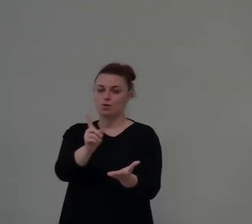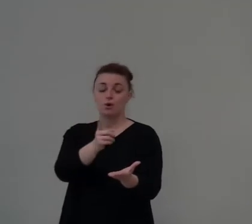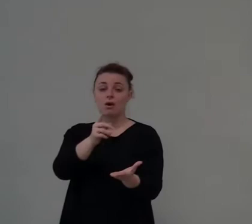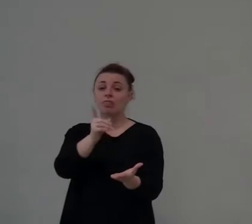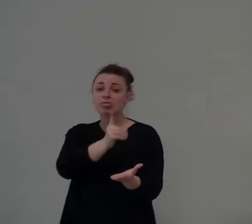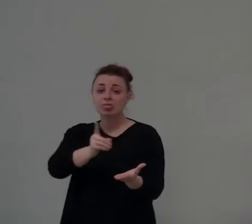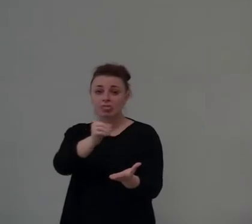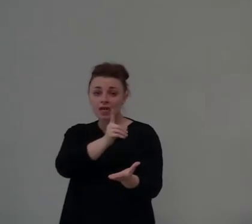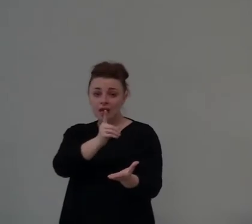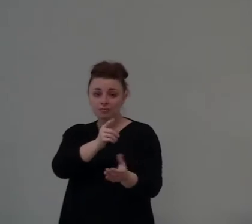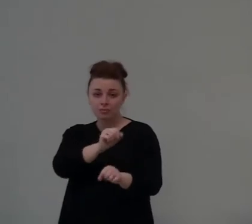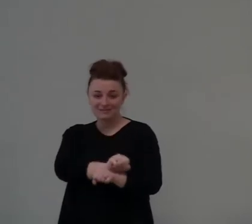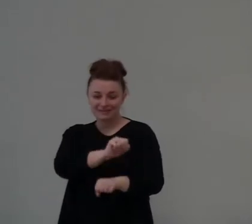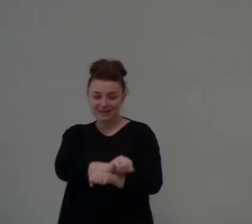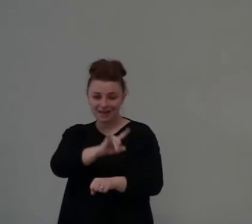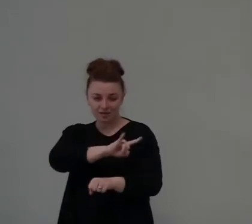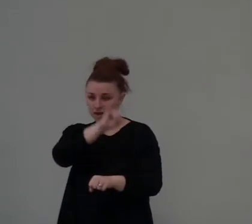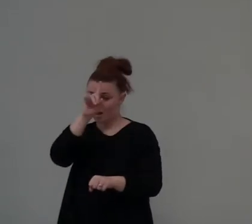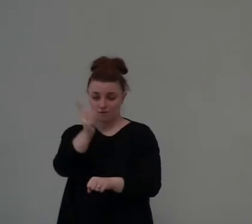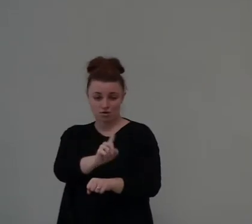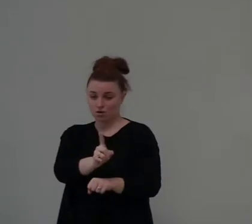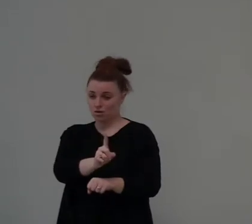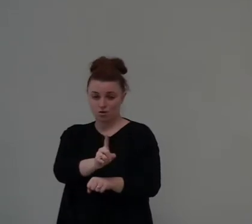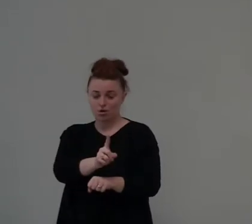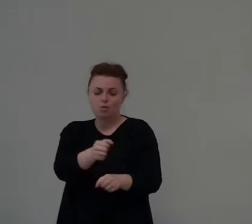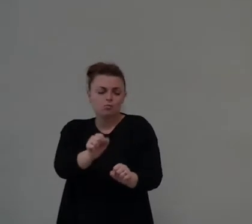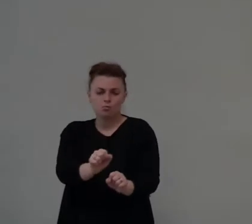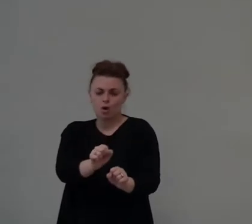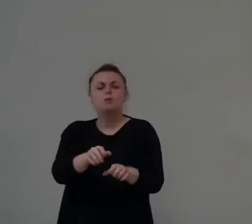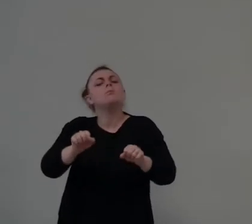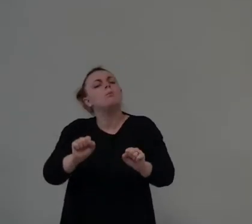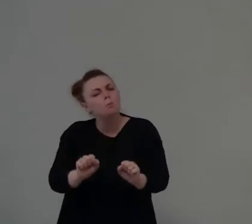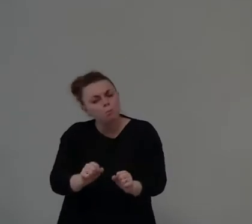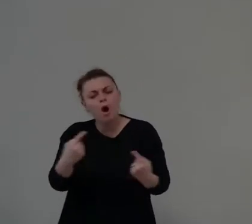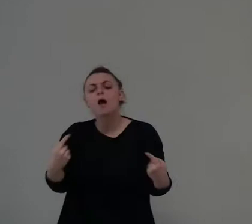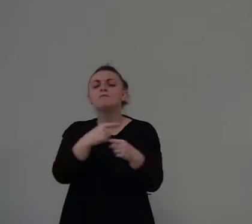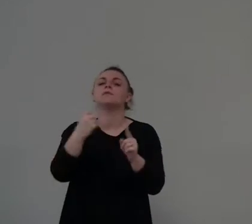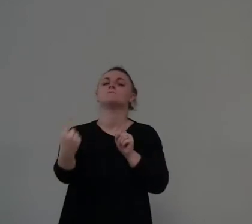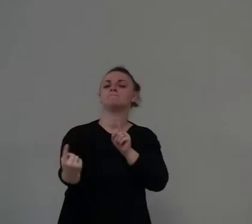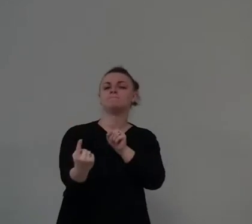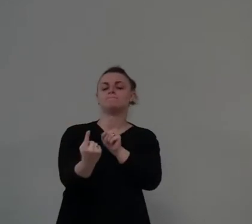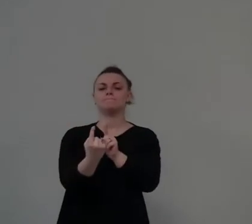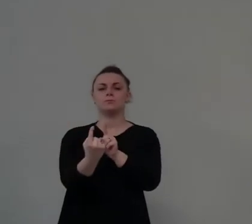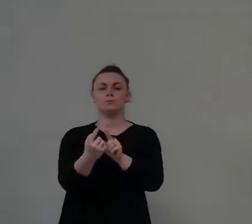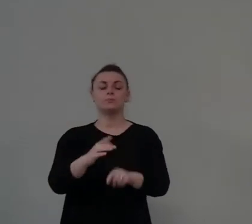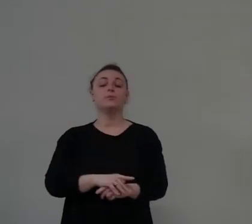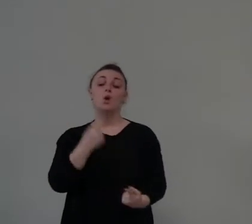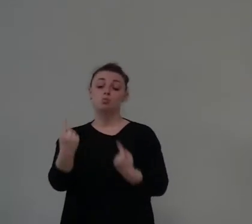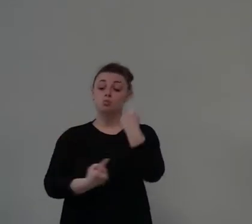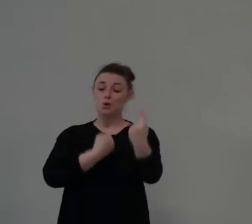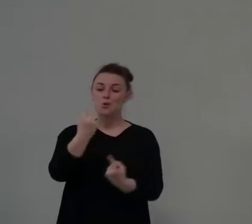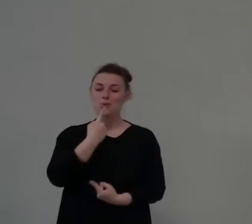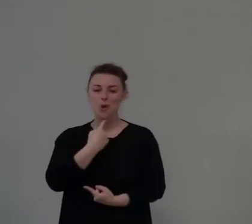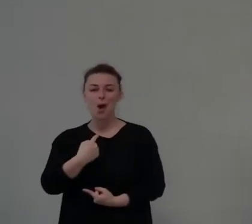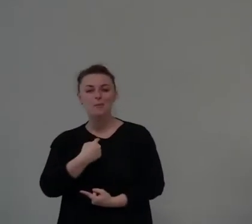sono Dio, non sono onnipresenti, però possono avvicinarsi. Quando qualcuno mi dice sono